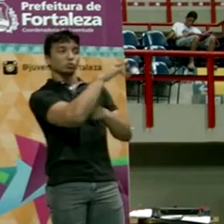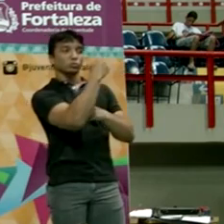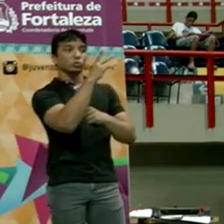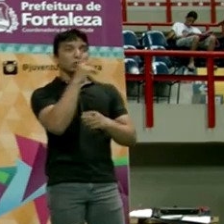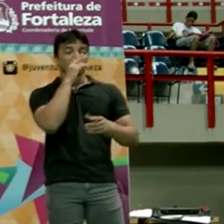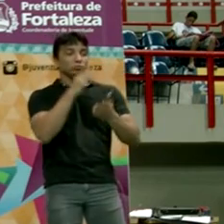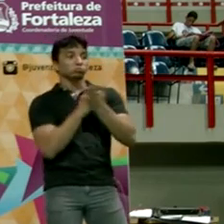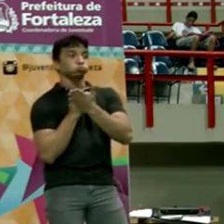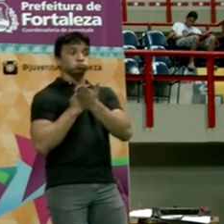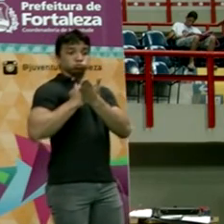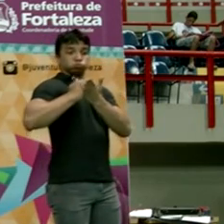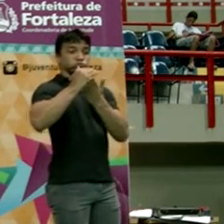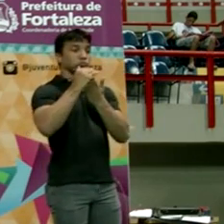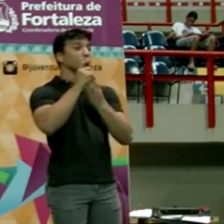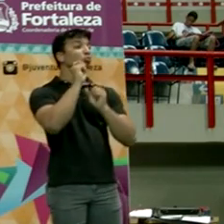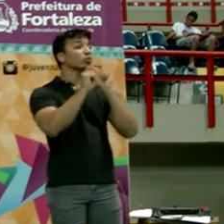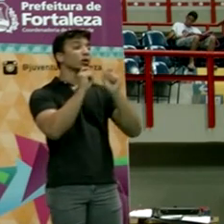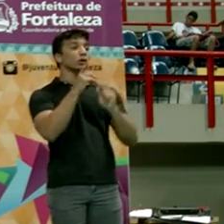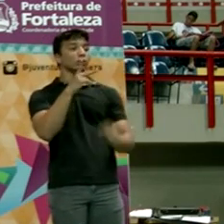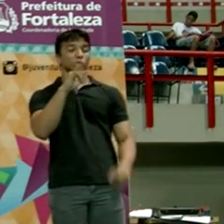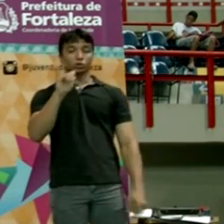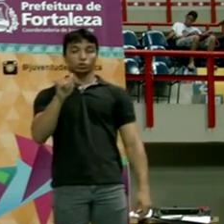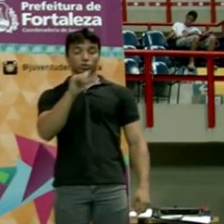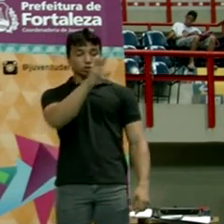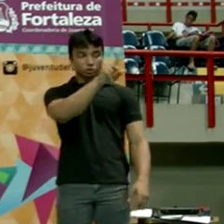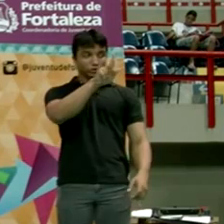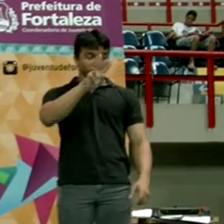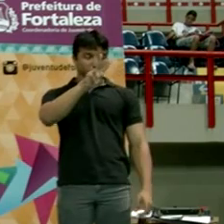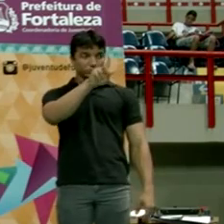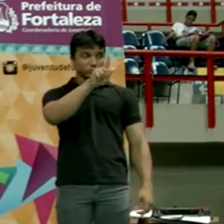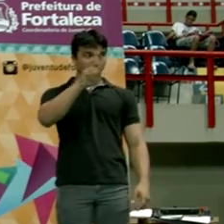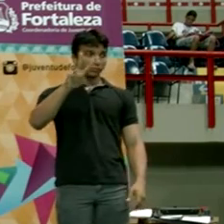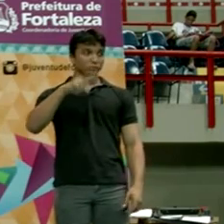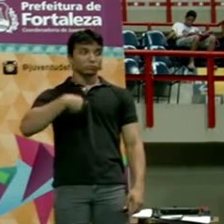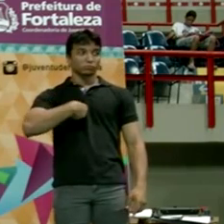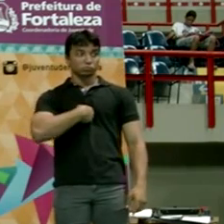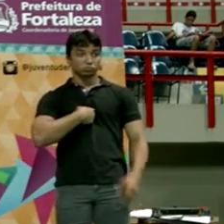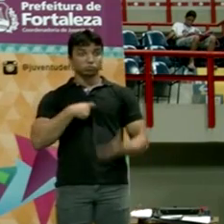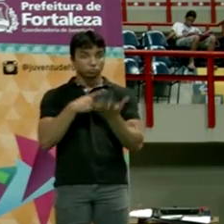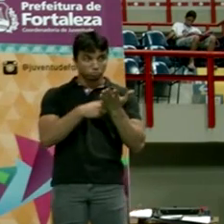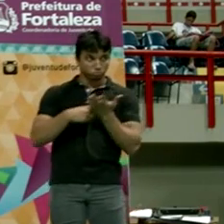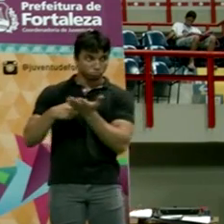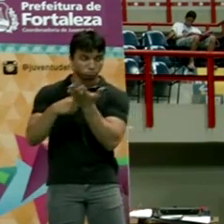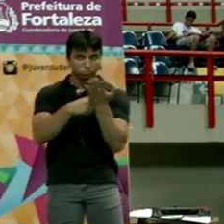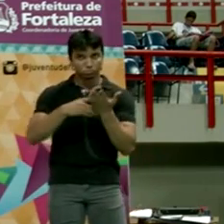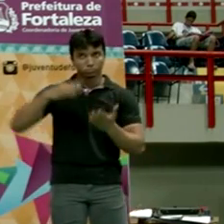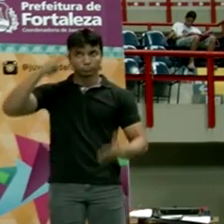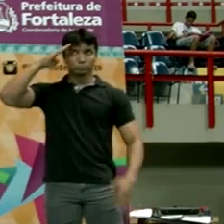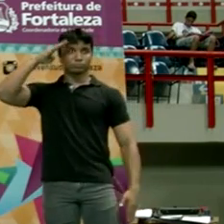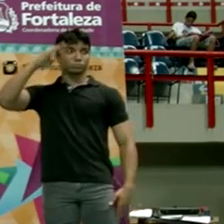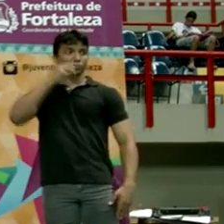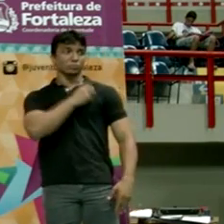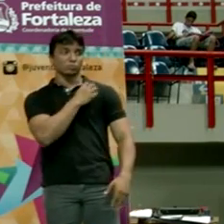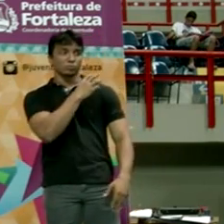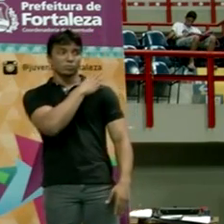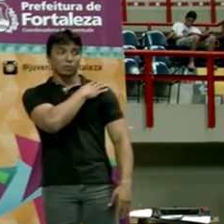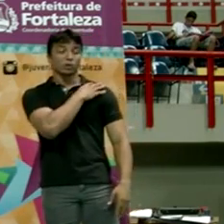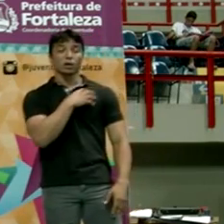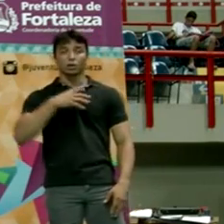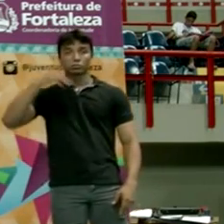foi o estopim para que Getúlio Vargas e os militares, principalmente